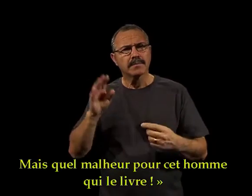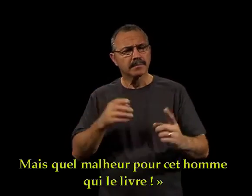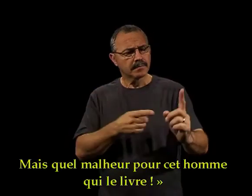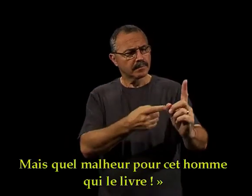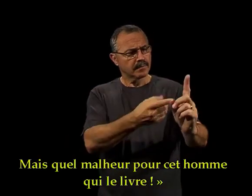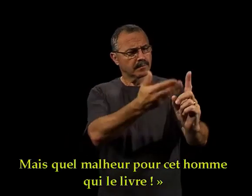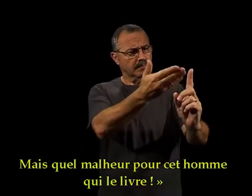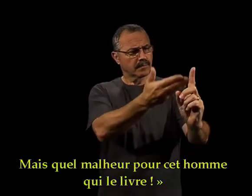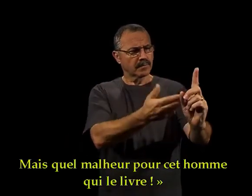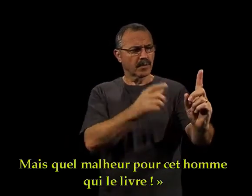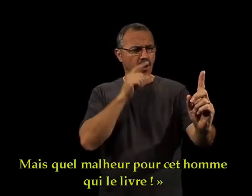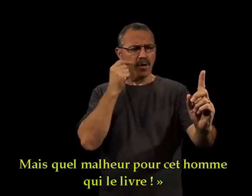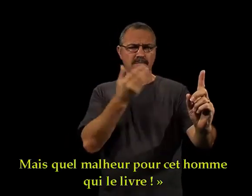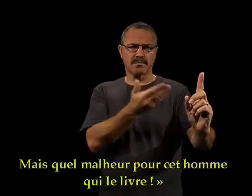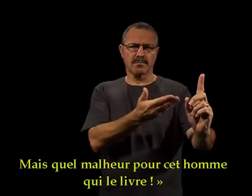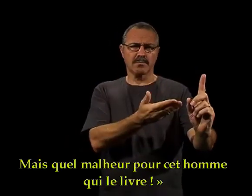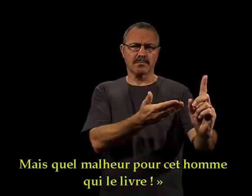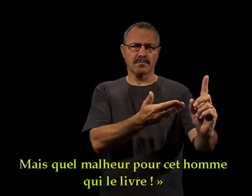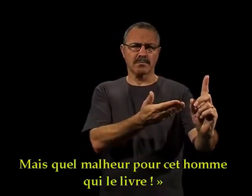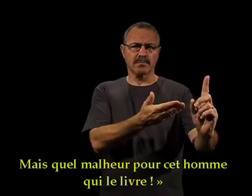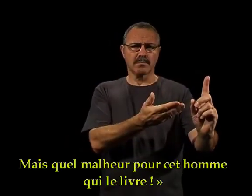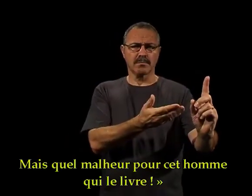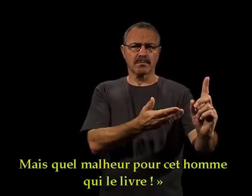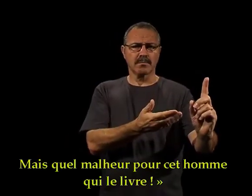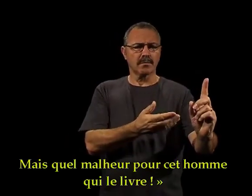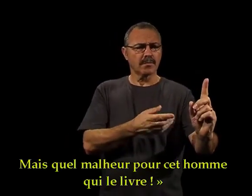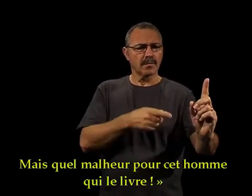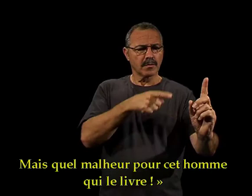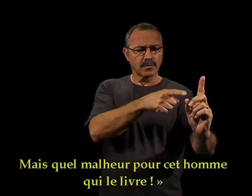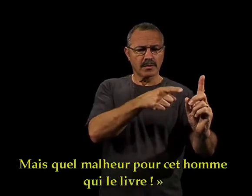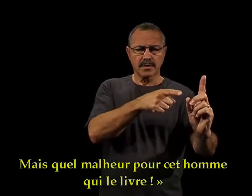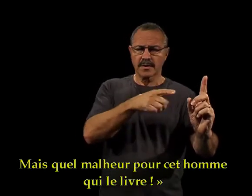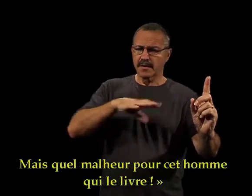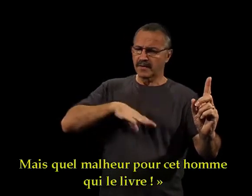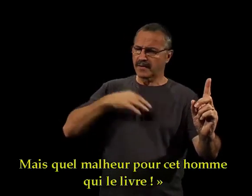Mais quel malheur pour cet homme qui le livre.